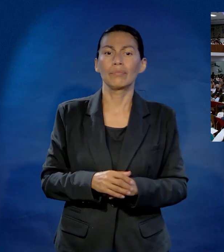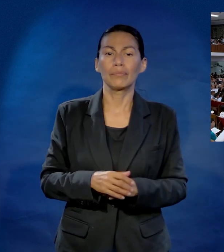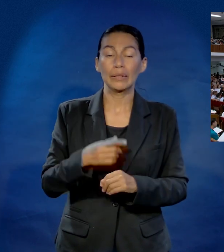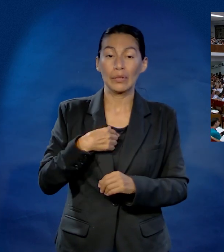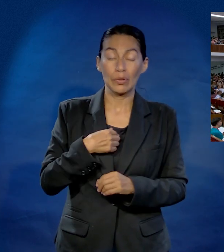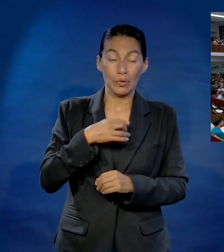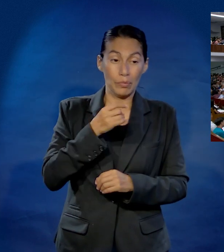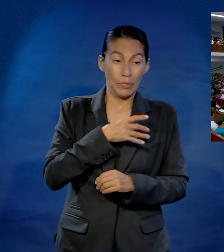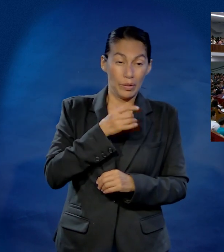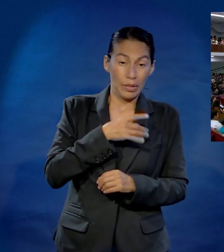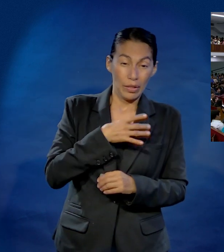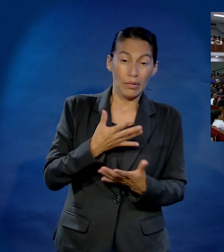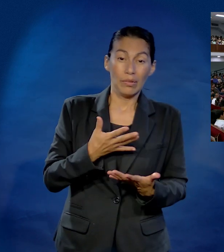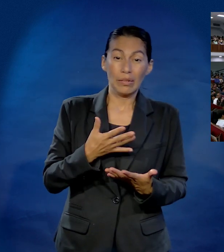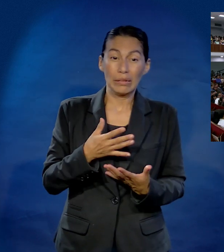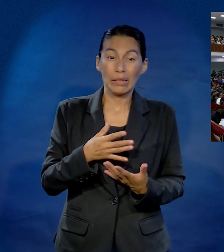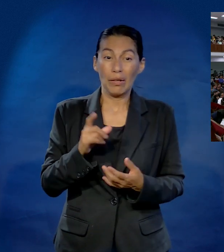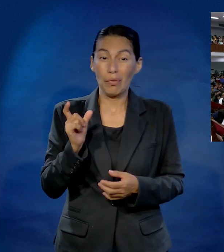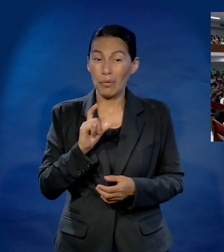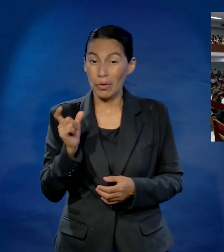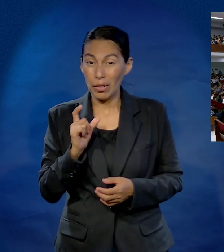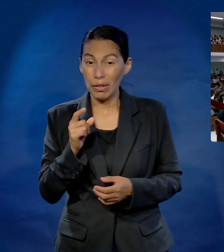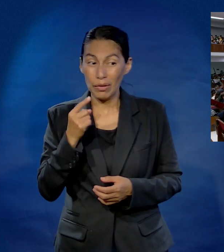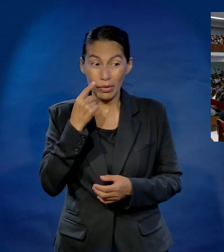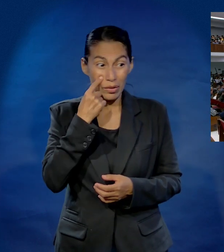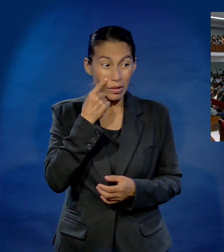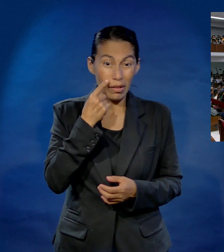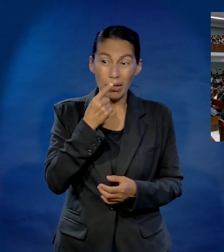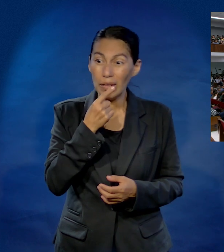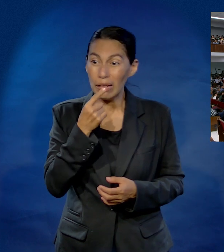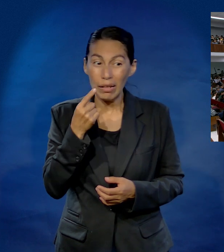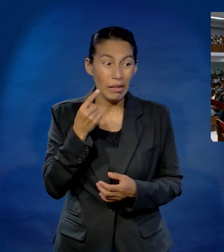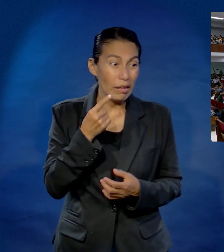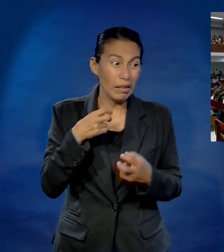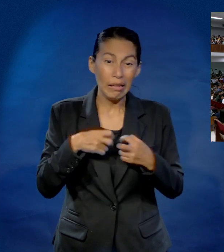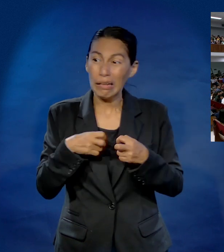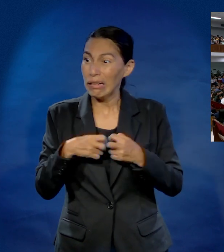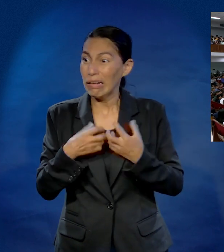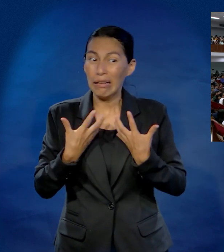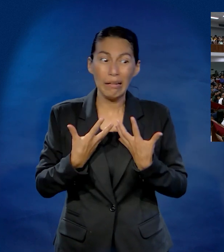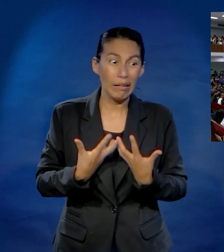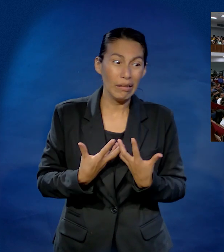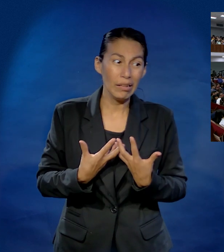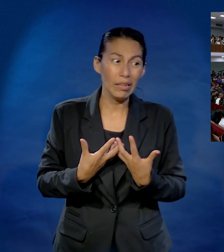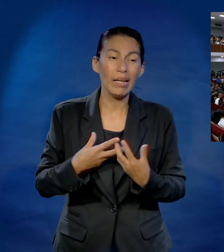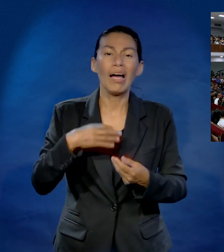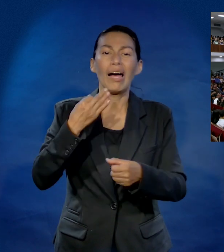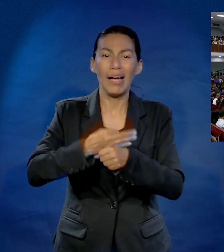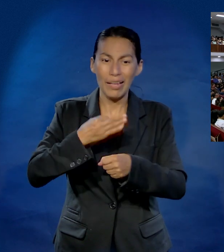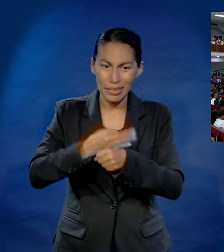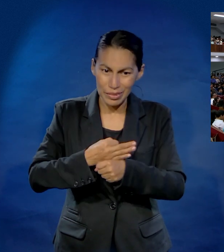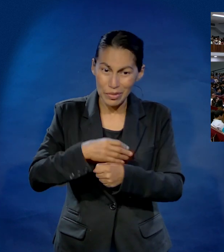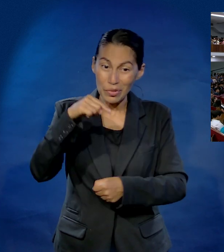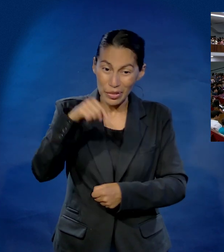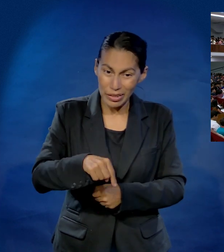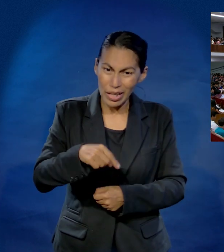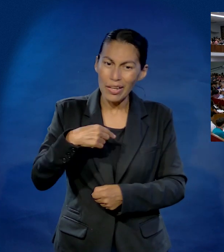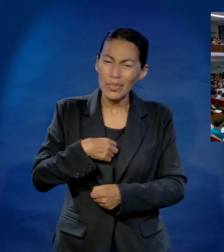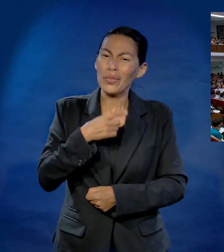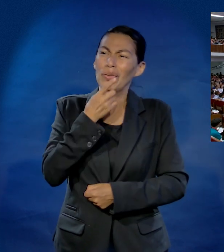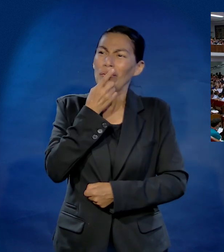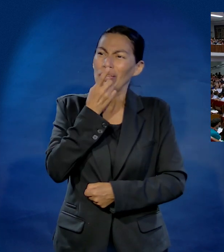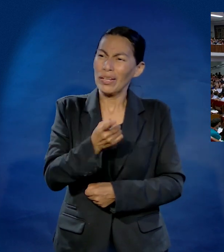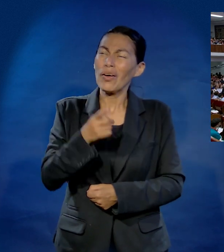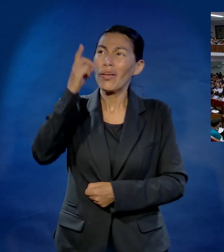tremendamente. Pero yo sé que es porque sus padres en Cristo han sabido transmitirle el reino de los cielos. Cada vez que